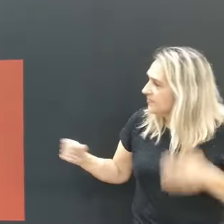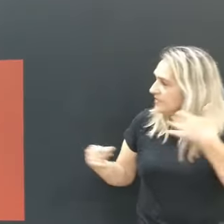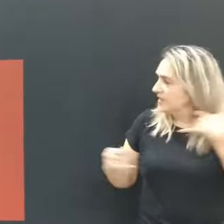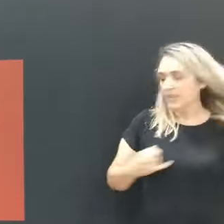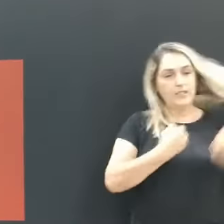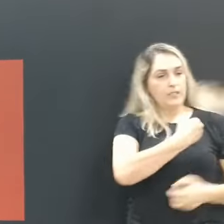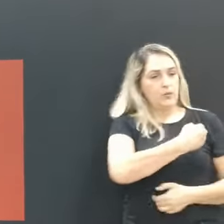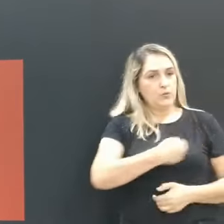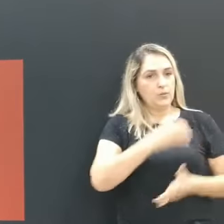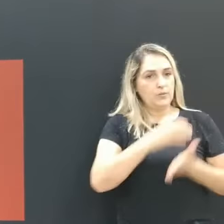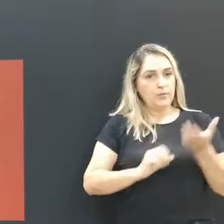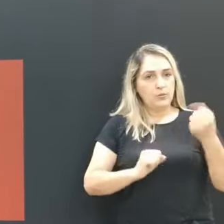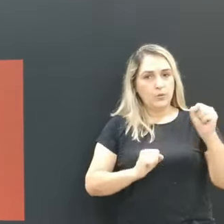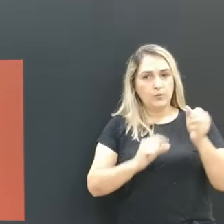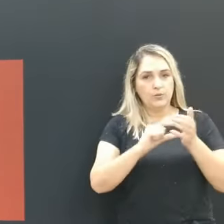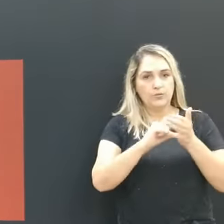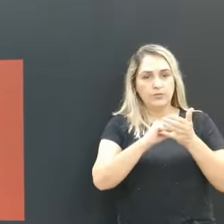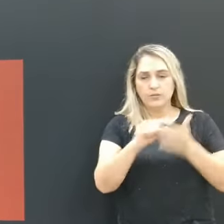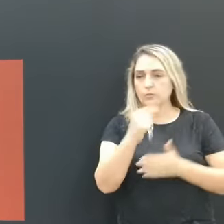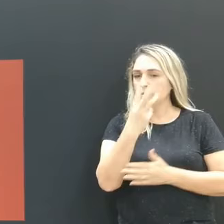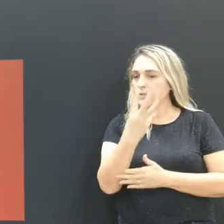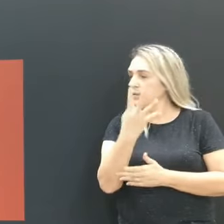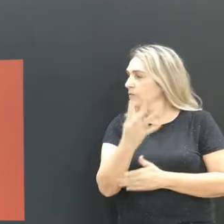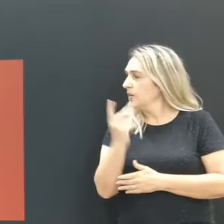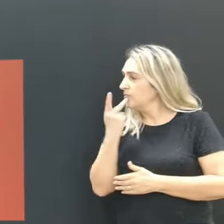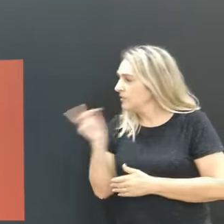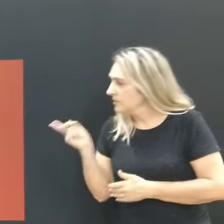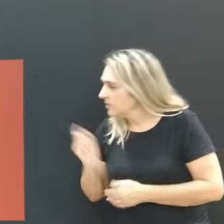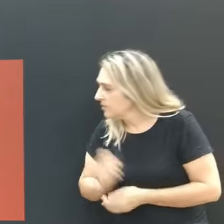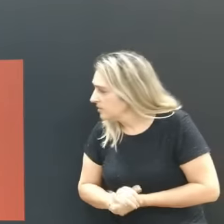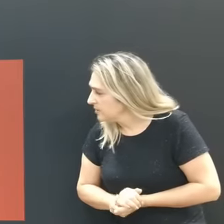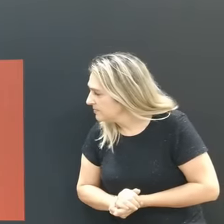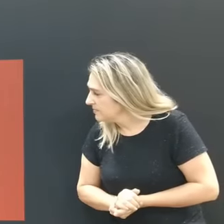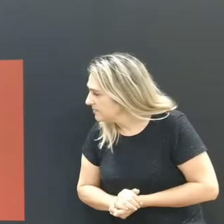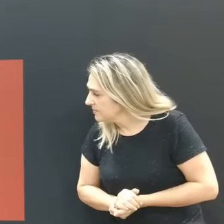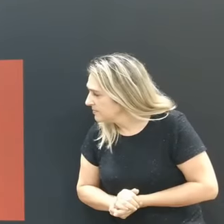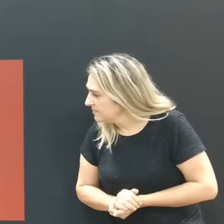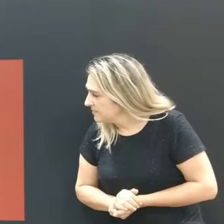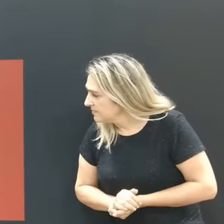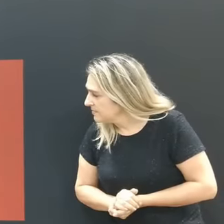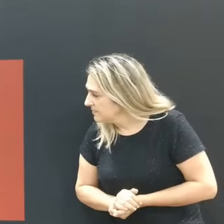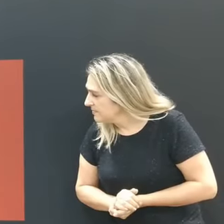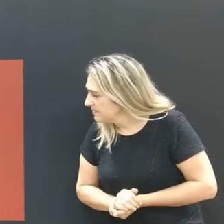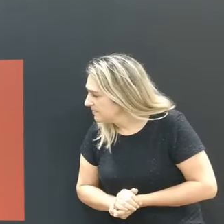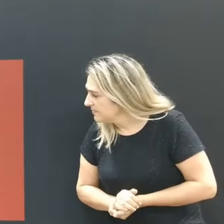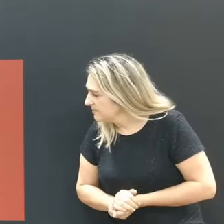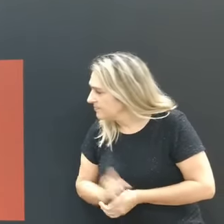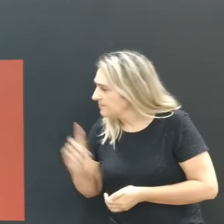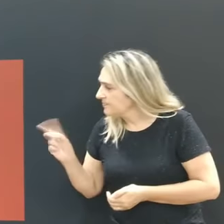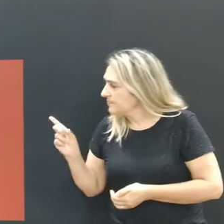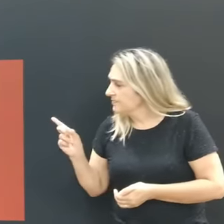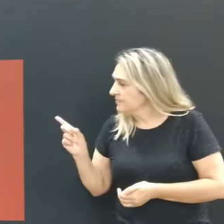isso. Olha só, em João, capítulo 8, versículo 34, olha que versículo